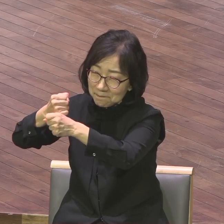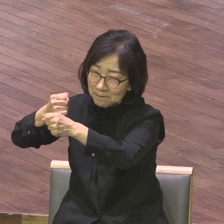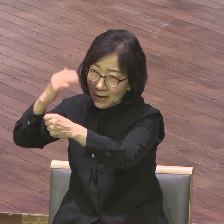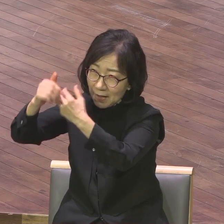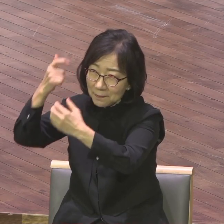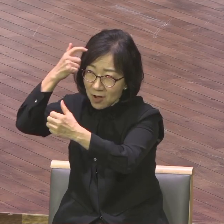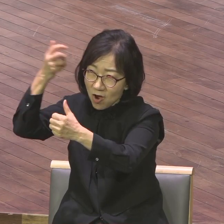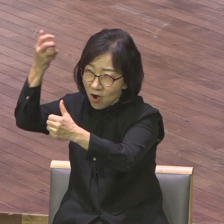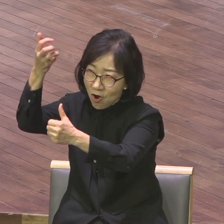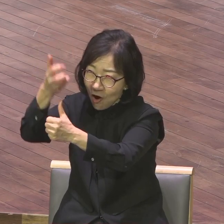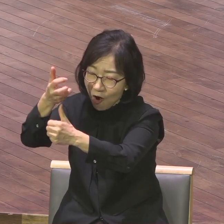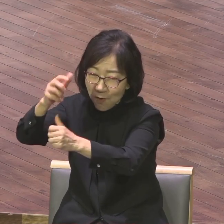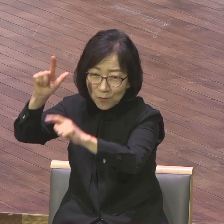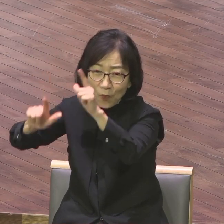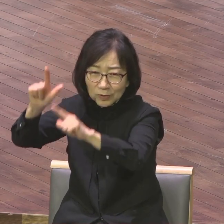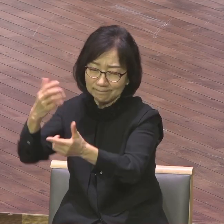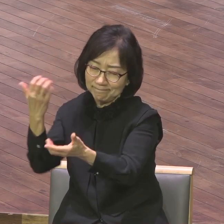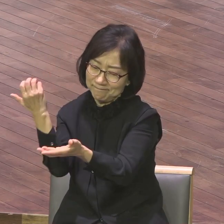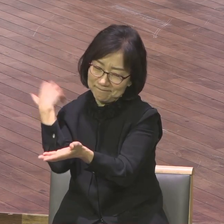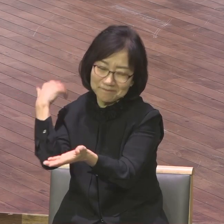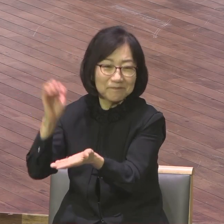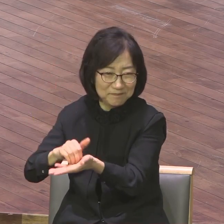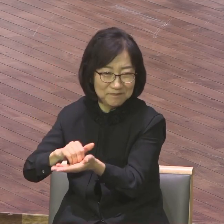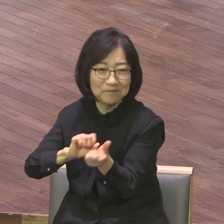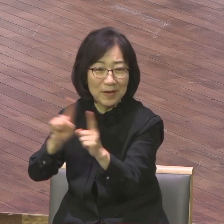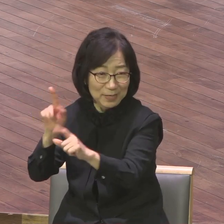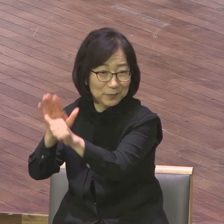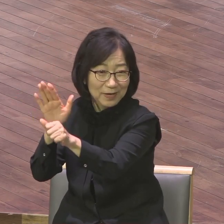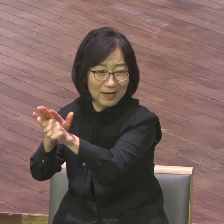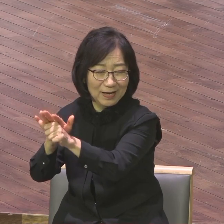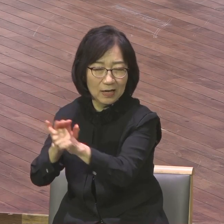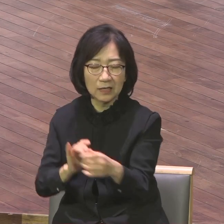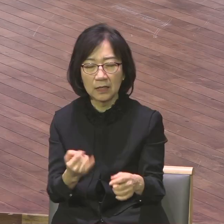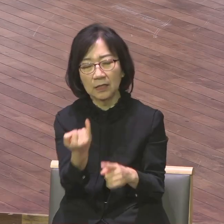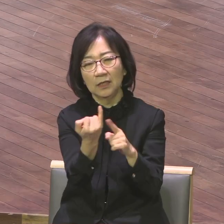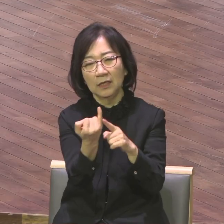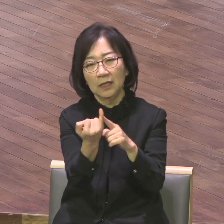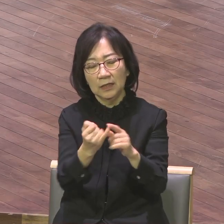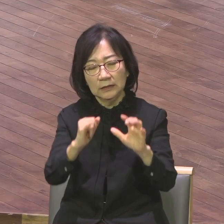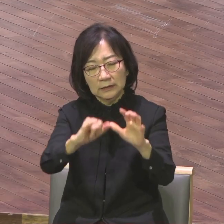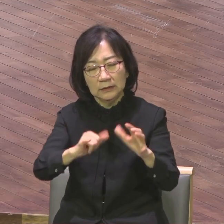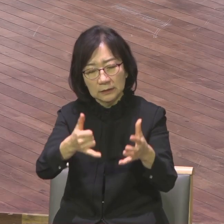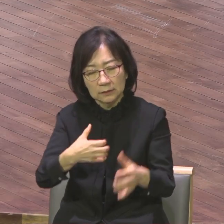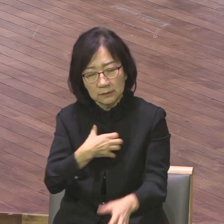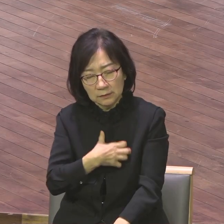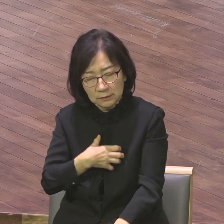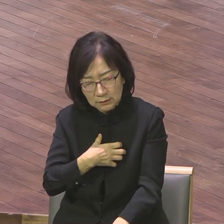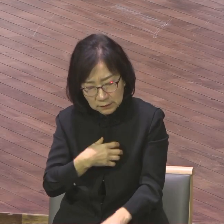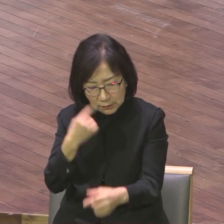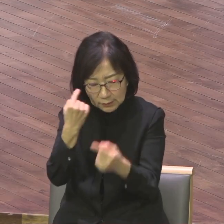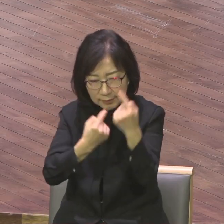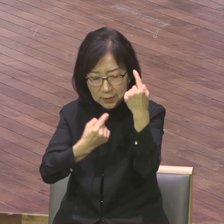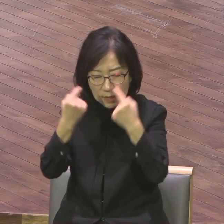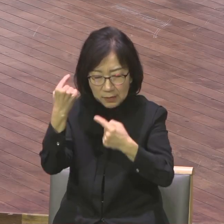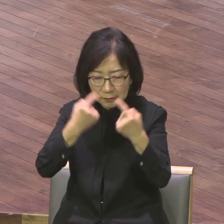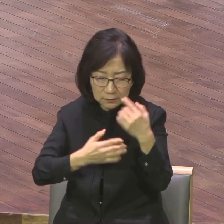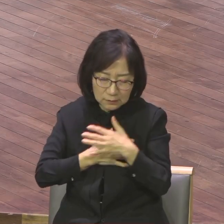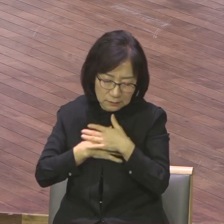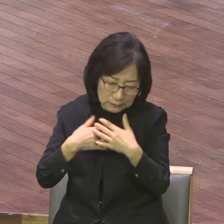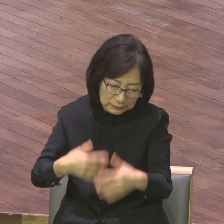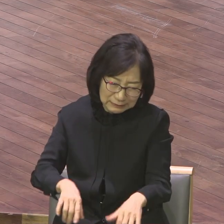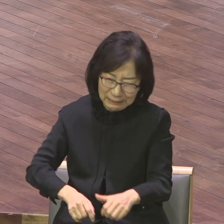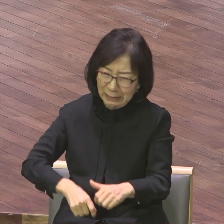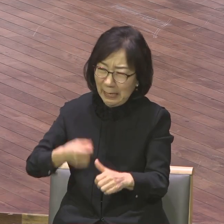있습니다. 온갖 세상 풍파 속에서 지치고 상처받고 정말 피곤해 있는